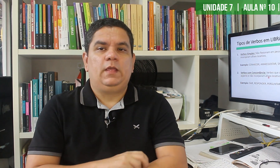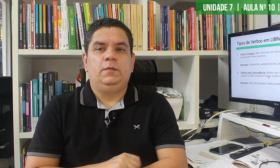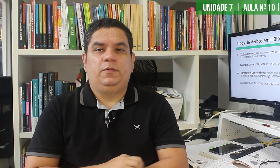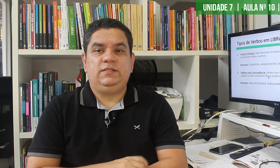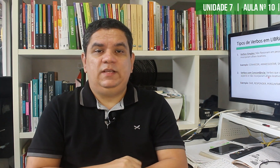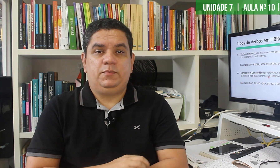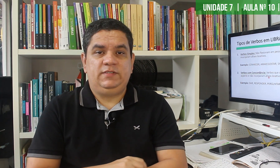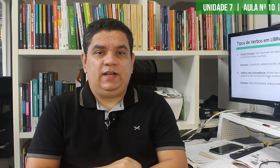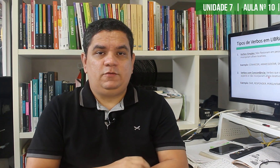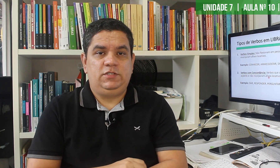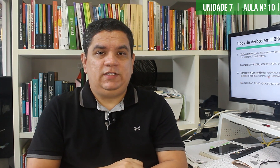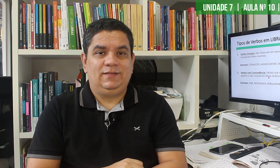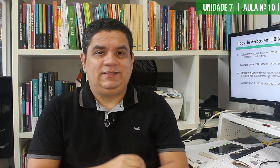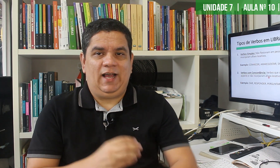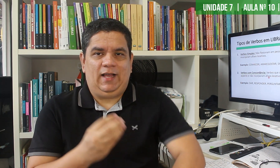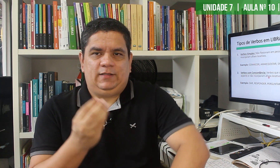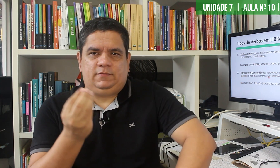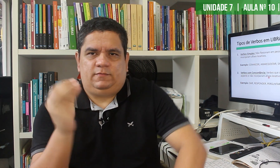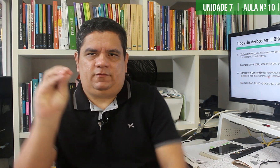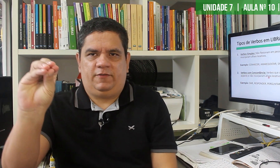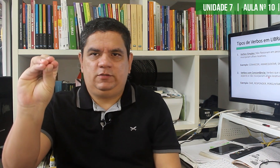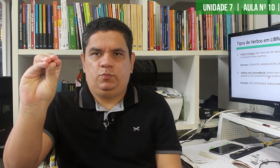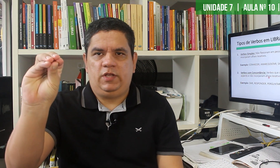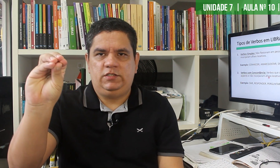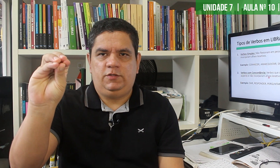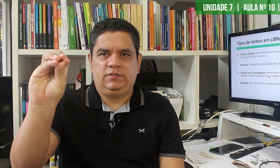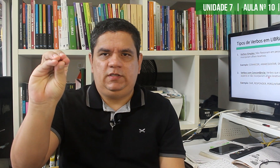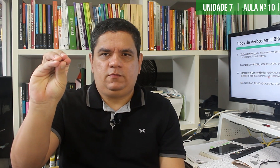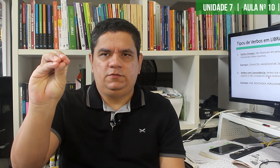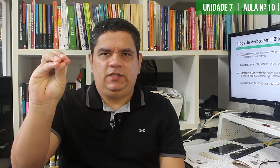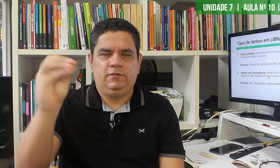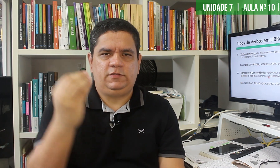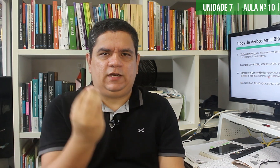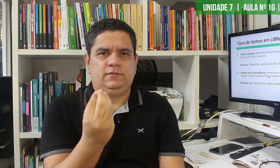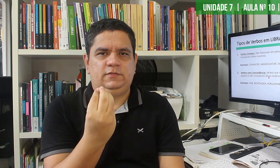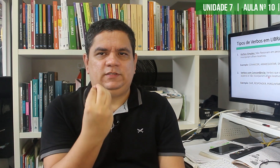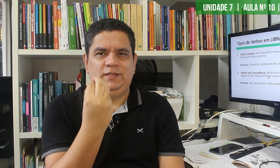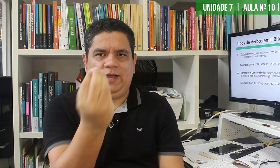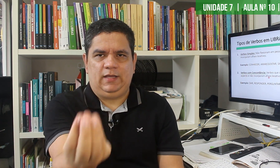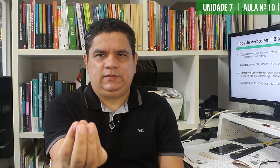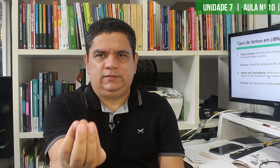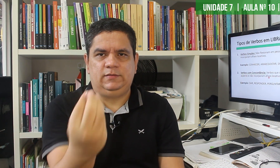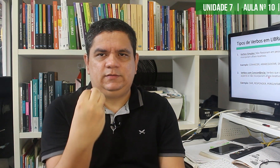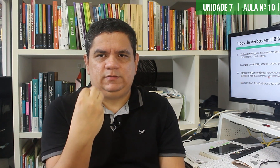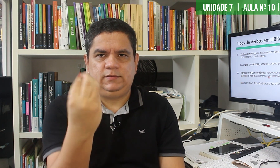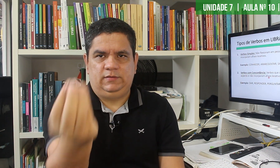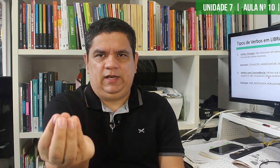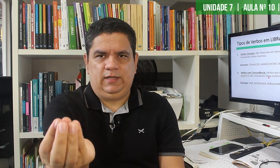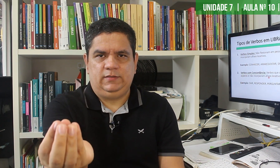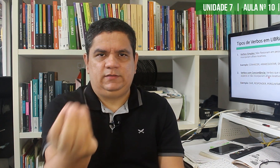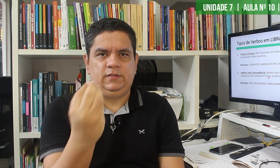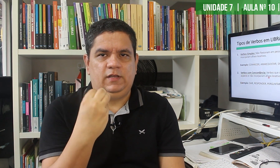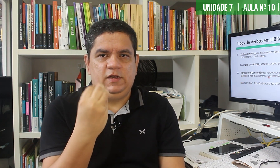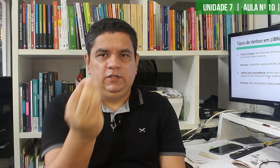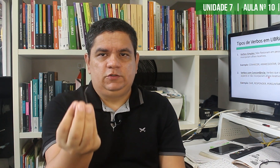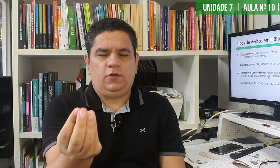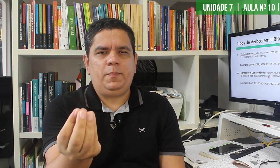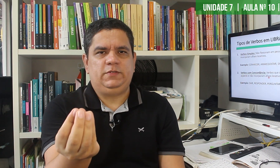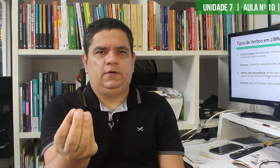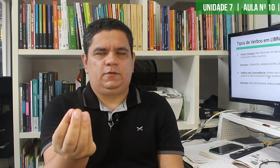Por exemplo, o sinal de dar. Faz um punhadinho assim com os dedos, tá? Dar. Dar. Só, pessoal,